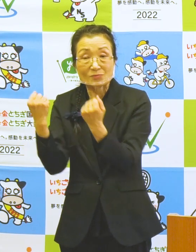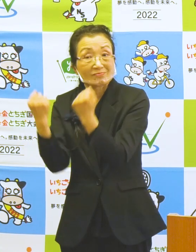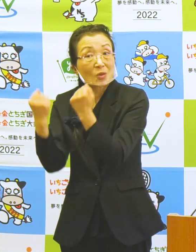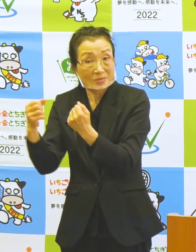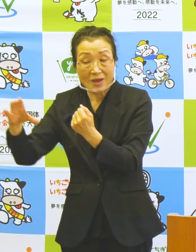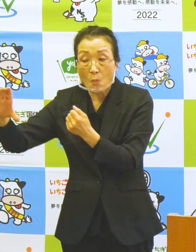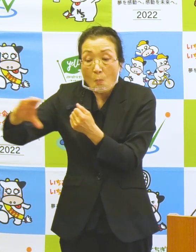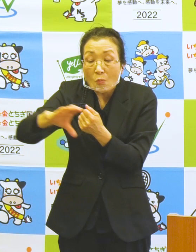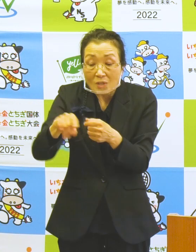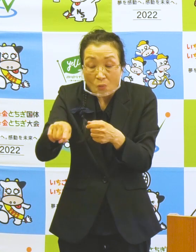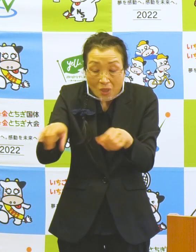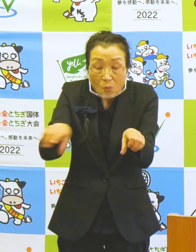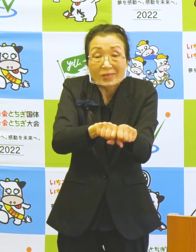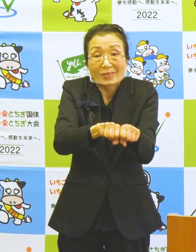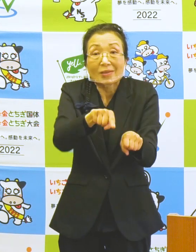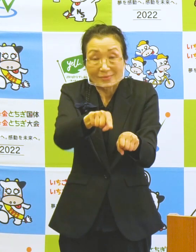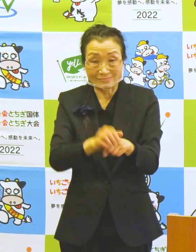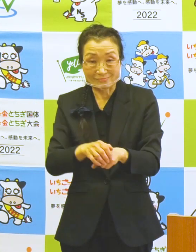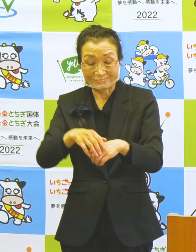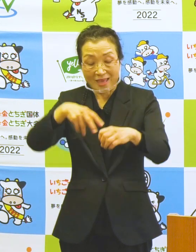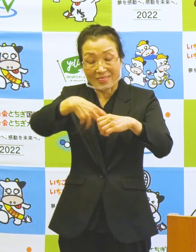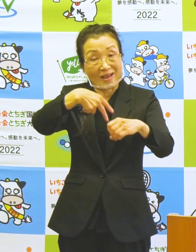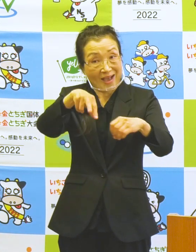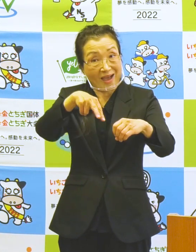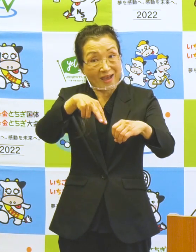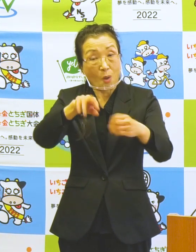。サッカー競技会場をはじめ